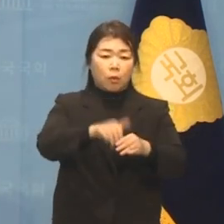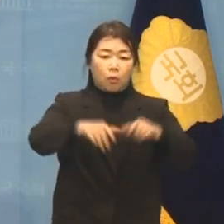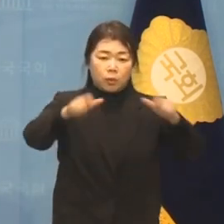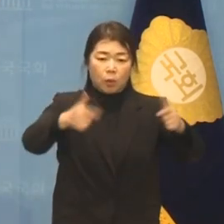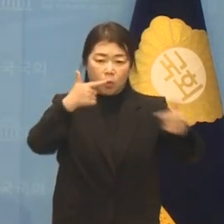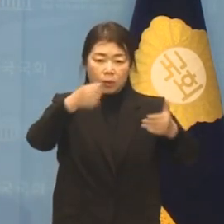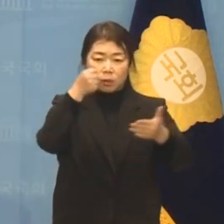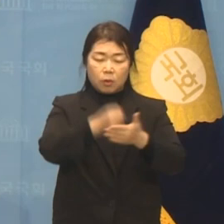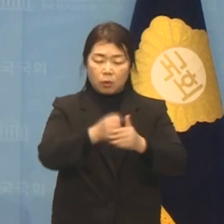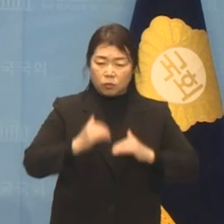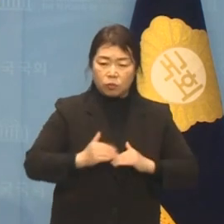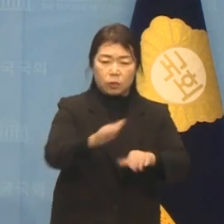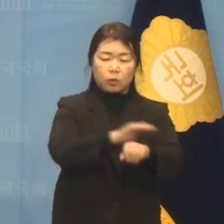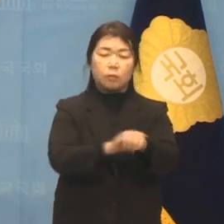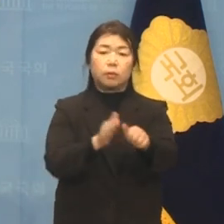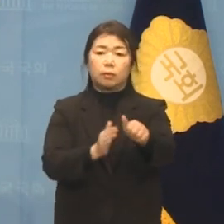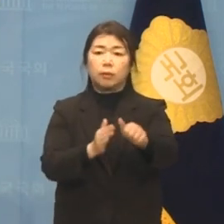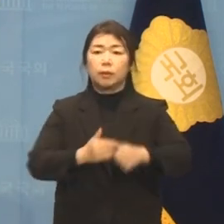획정을 추진해 주십시오.